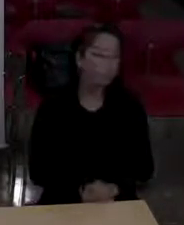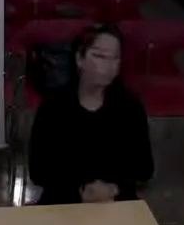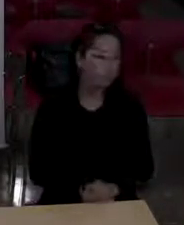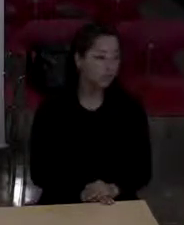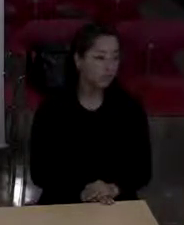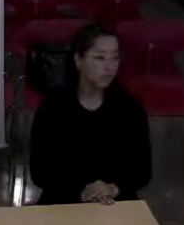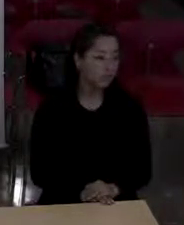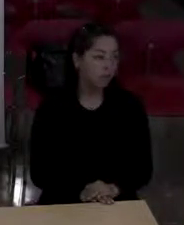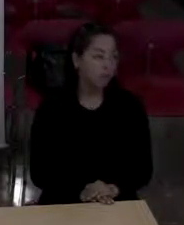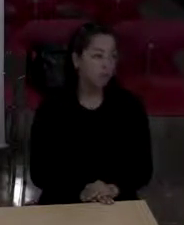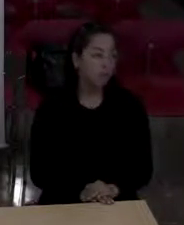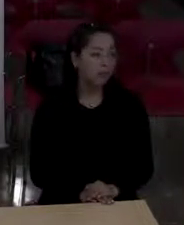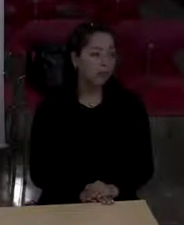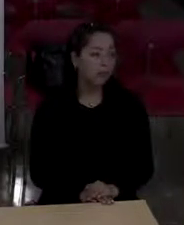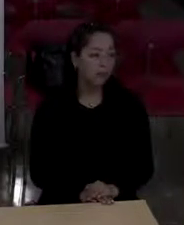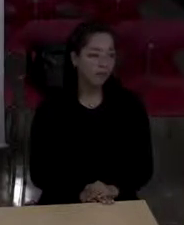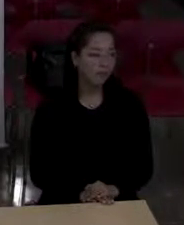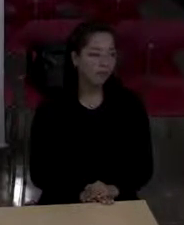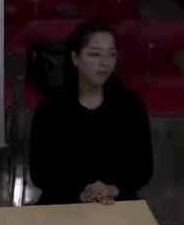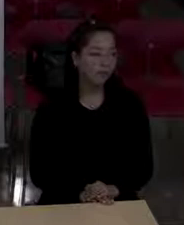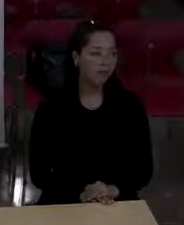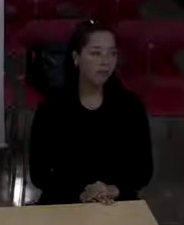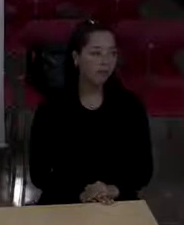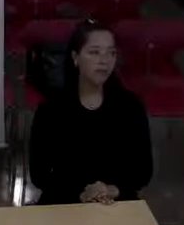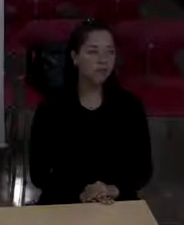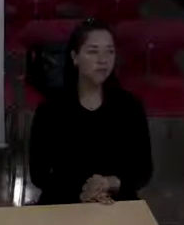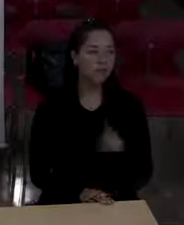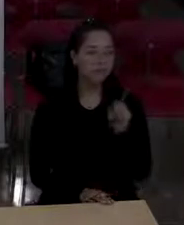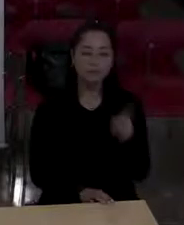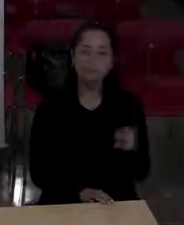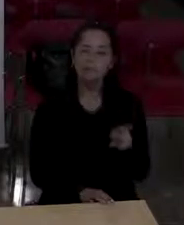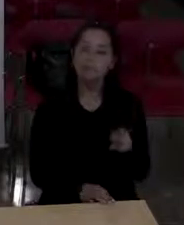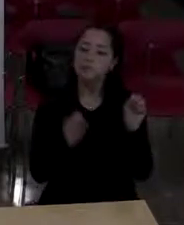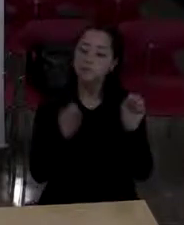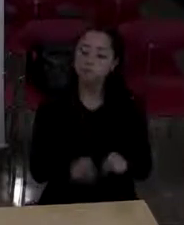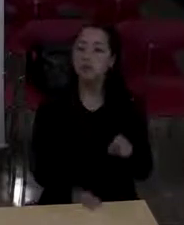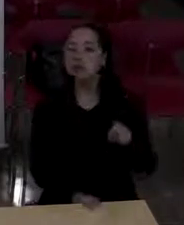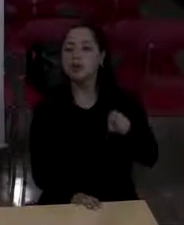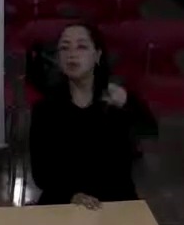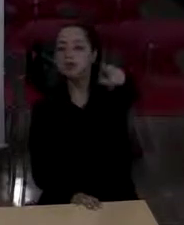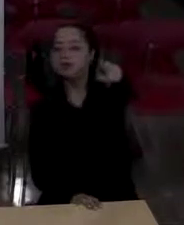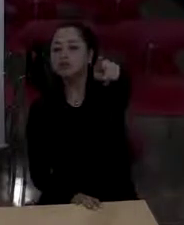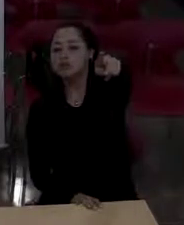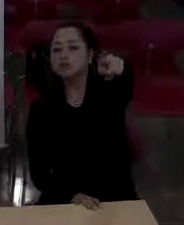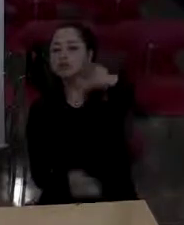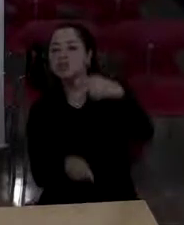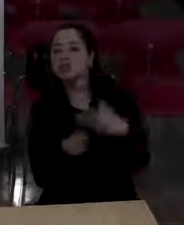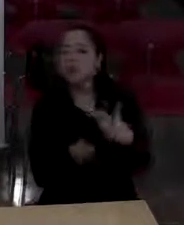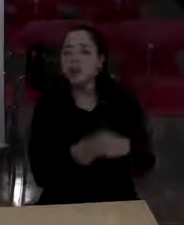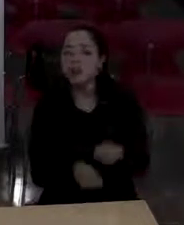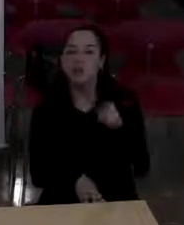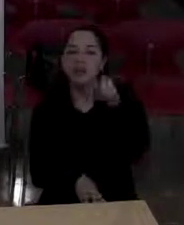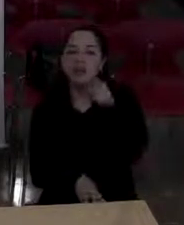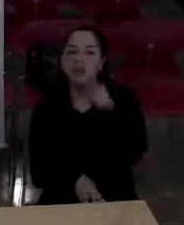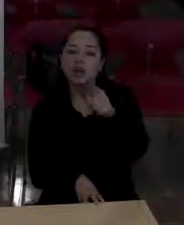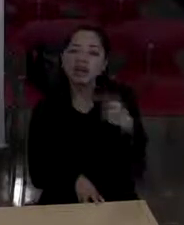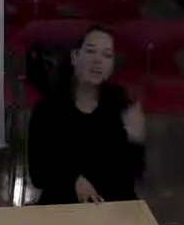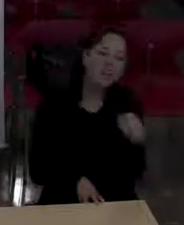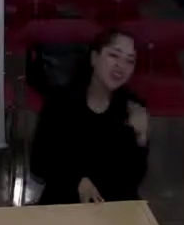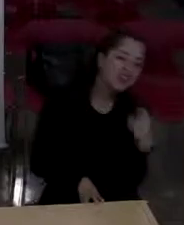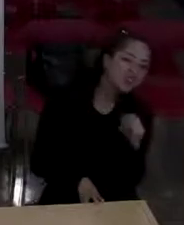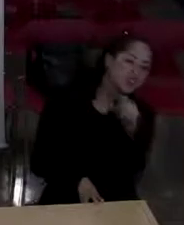3 años pueden nombrar objetos al tiempo que los señalan, ya lo veíamos, descubren y usan de manera frecuente el no, ya